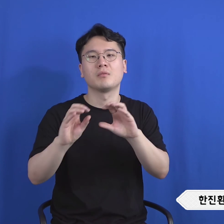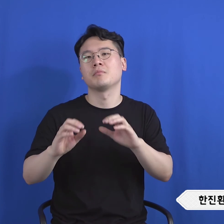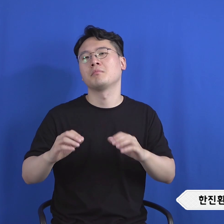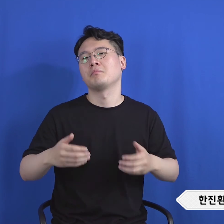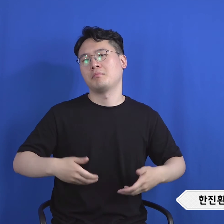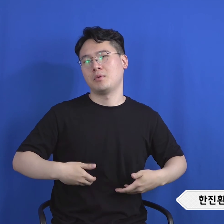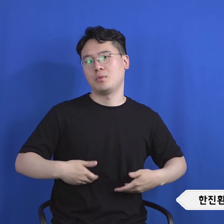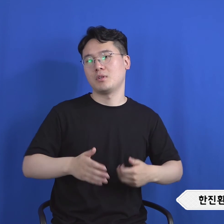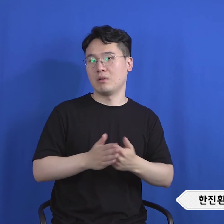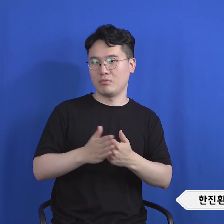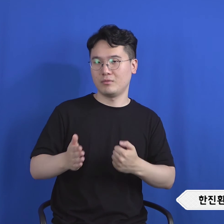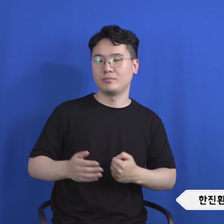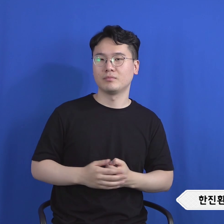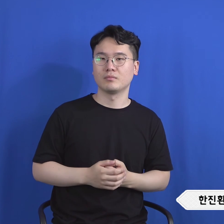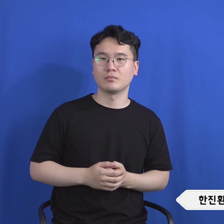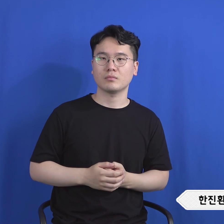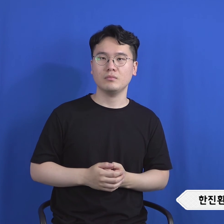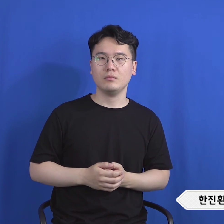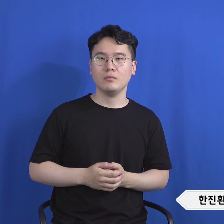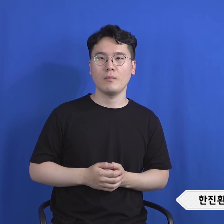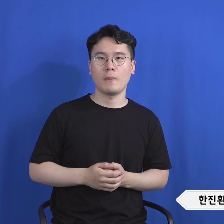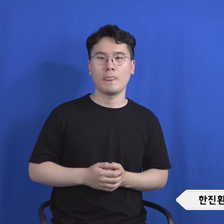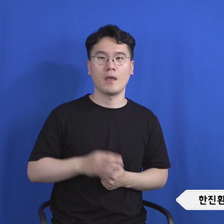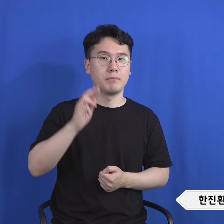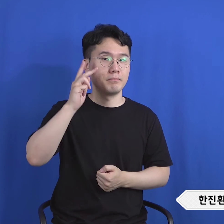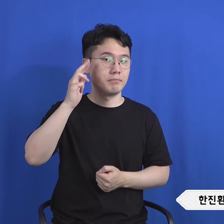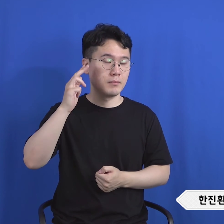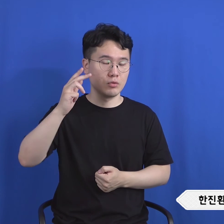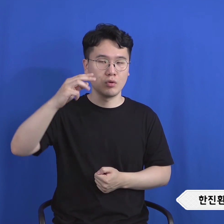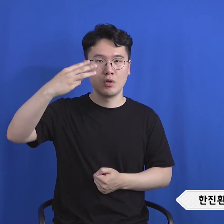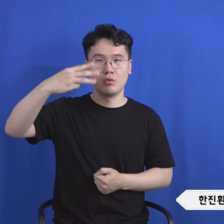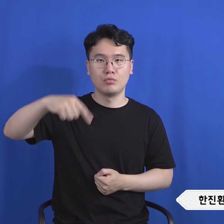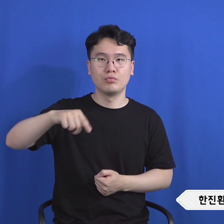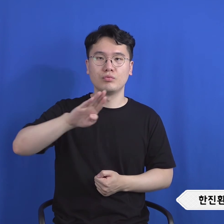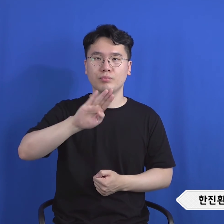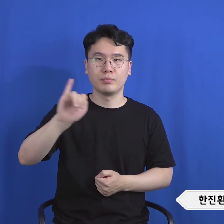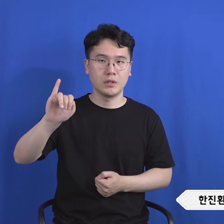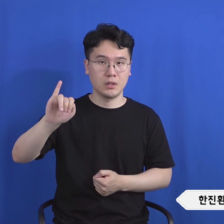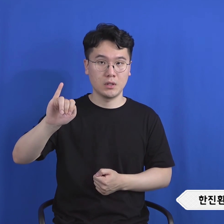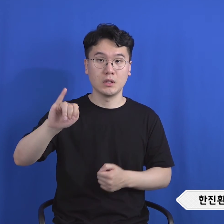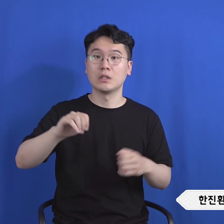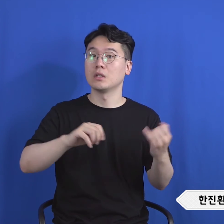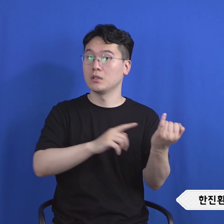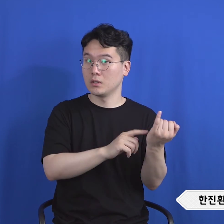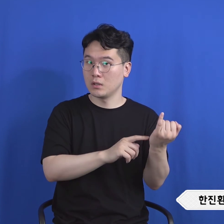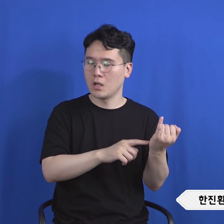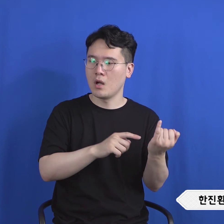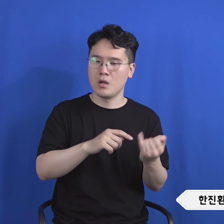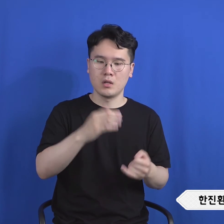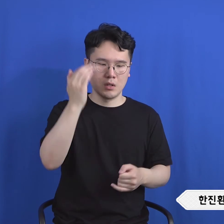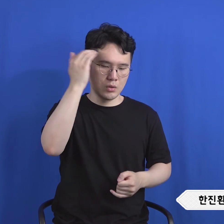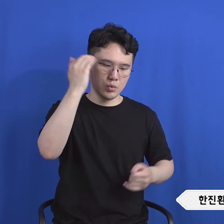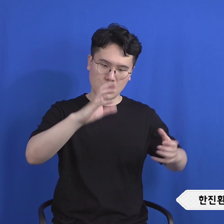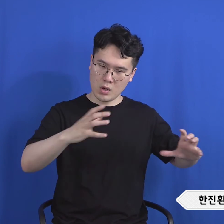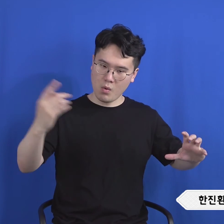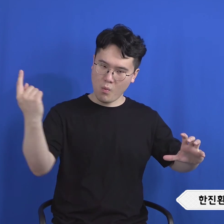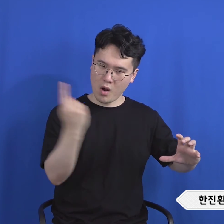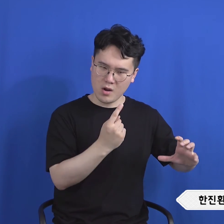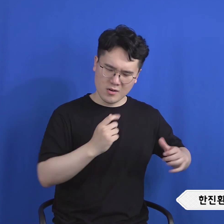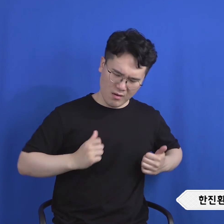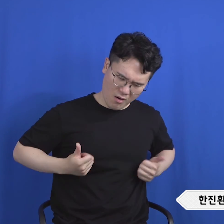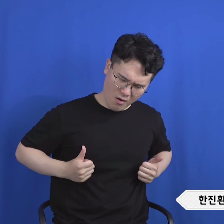미국 텍사스 출신의 여성 선교사 루비 켄트릭은 조선 땅에 와서 열정적으로 복음을